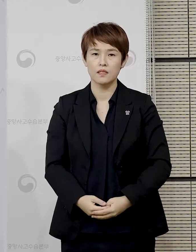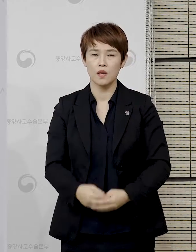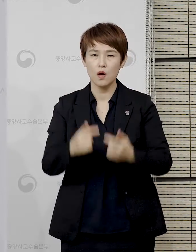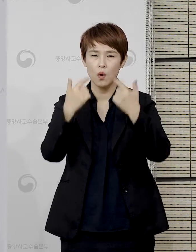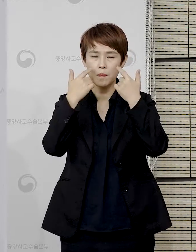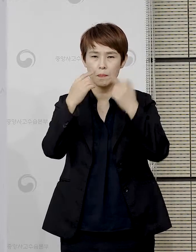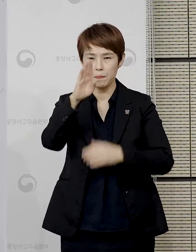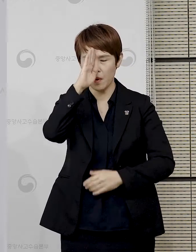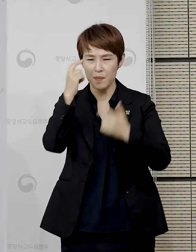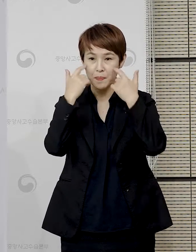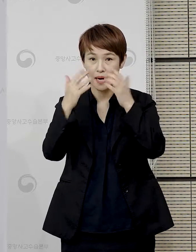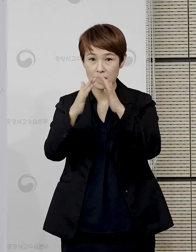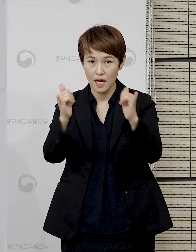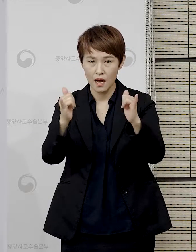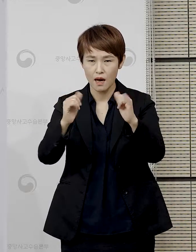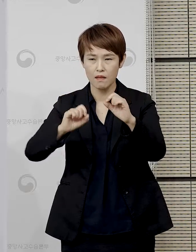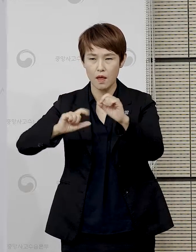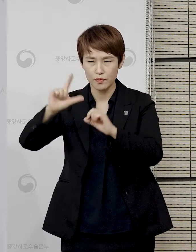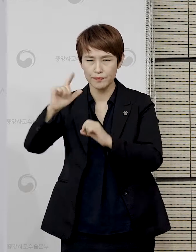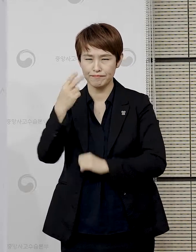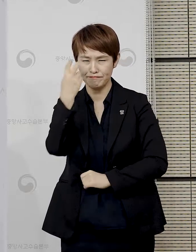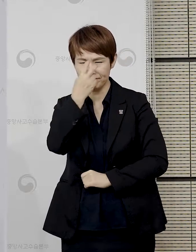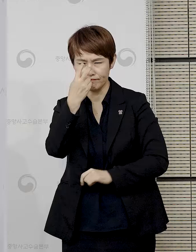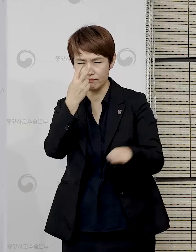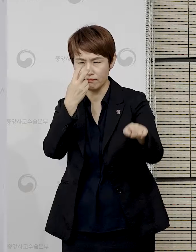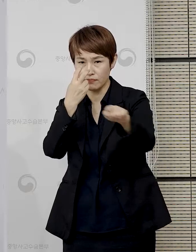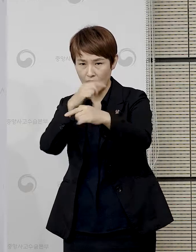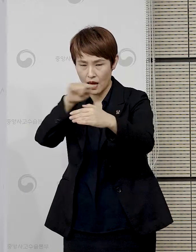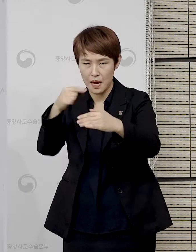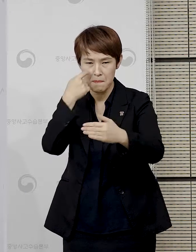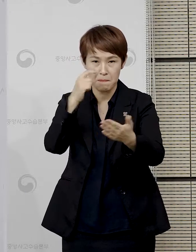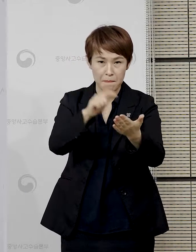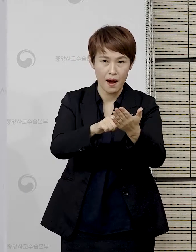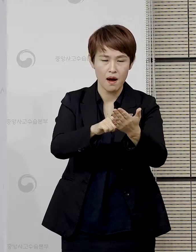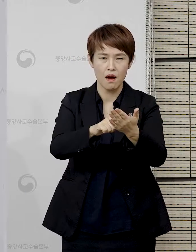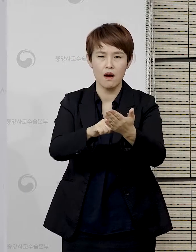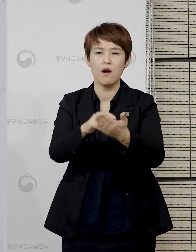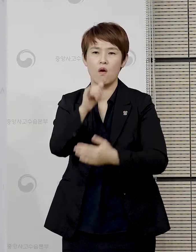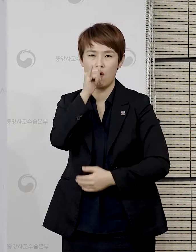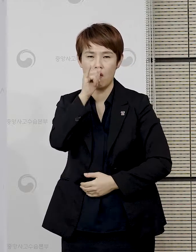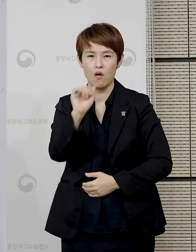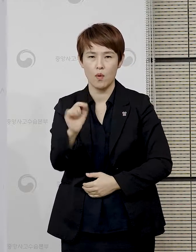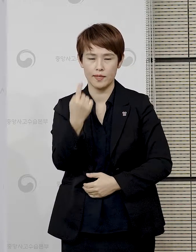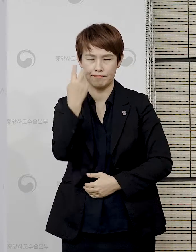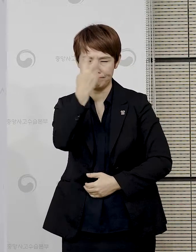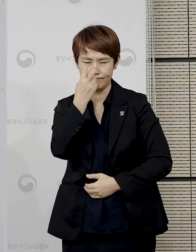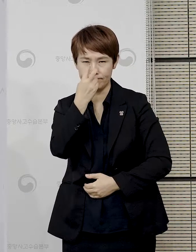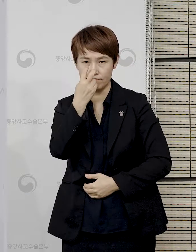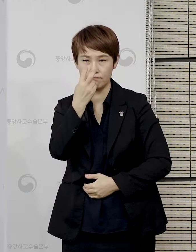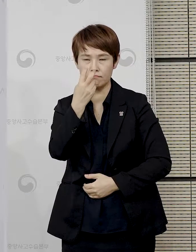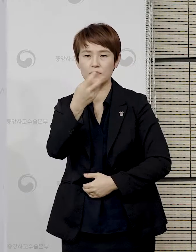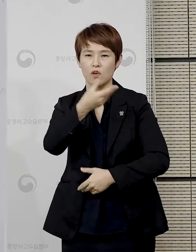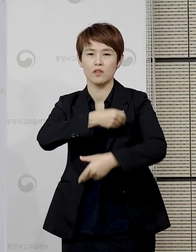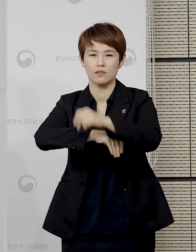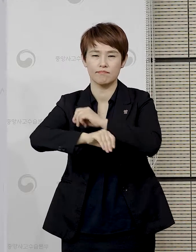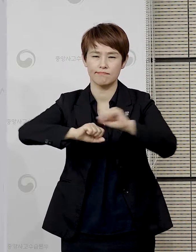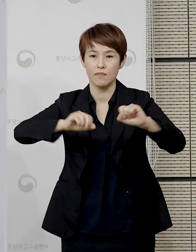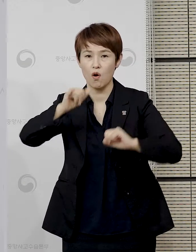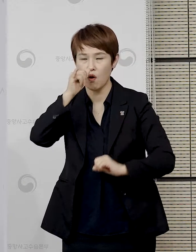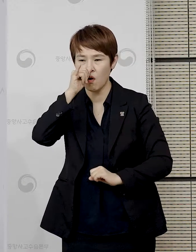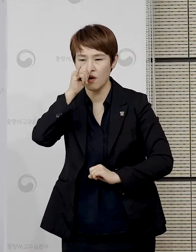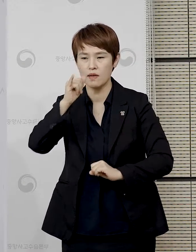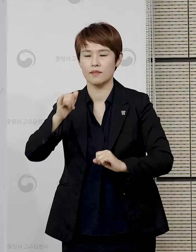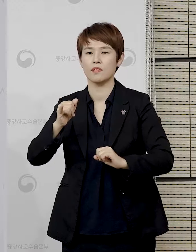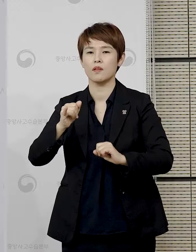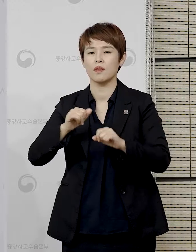확진자 대부분이 방역망 체계 내에서 발견되거나 발생해서 적극적인 관리를 통해 지역사회로의